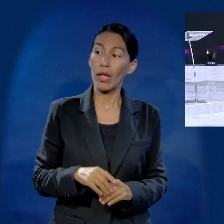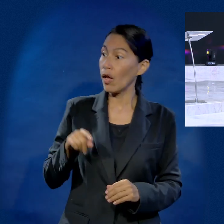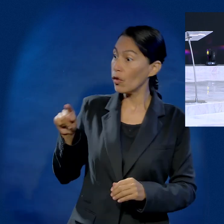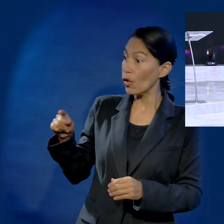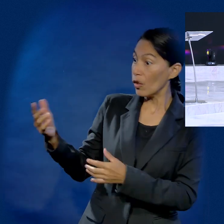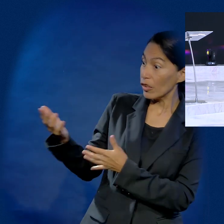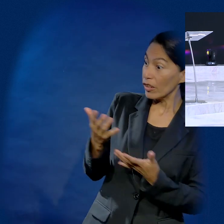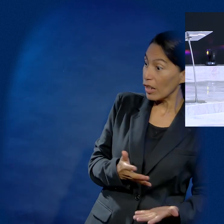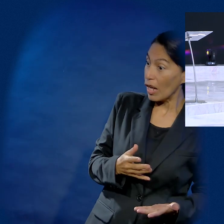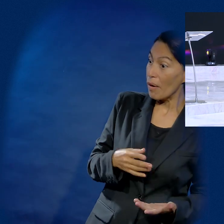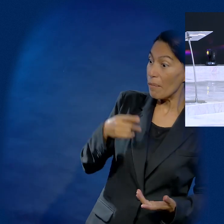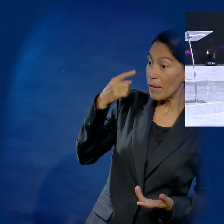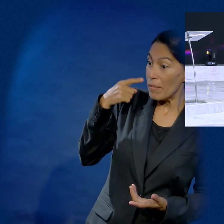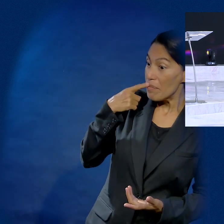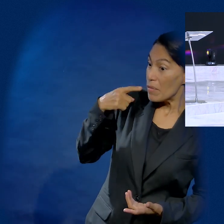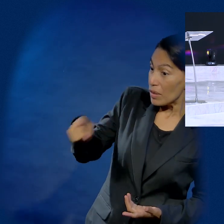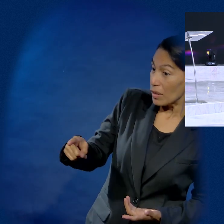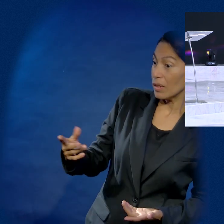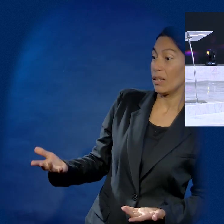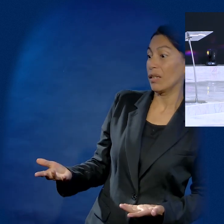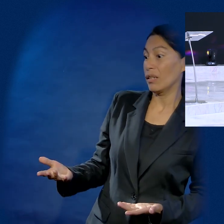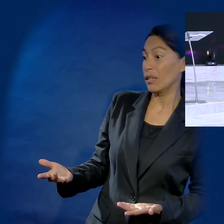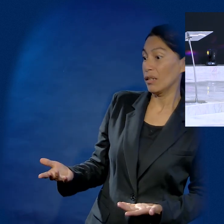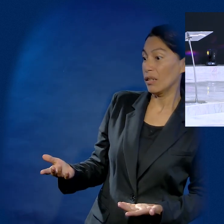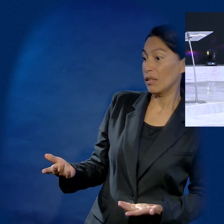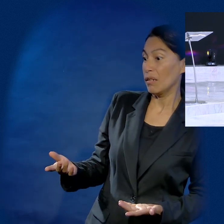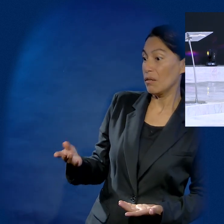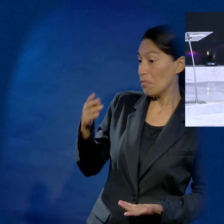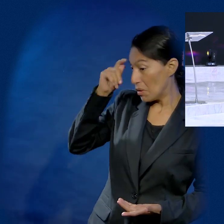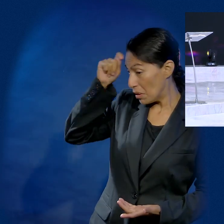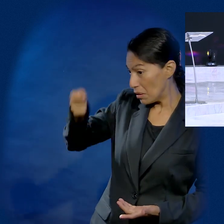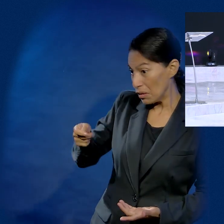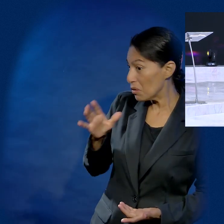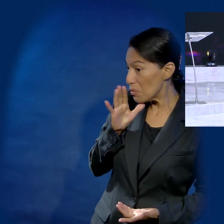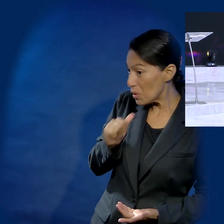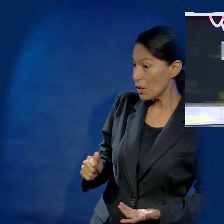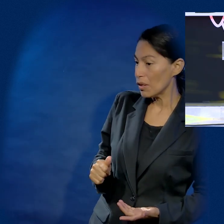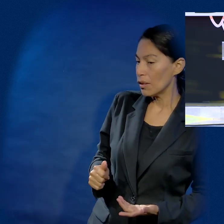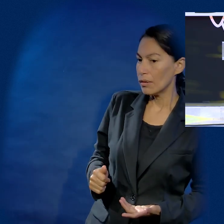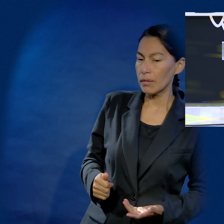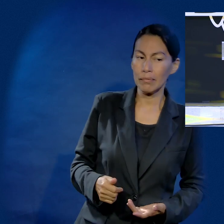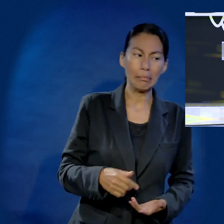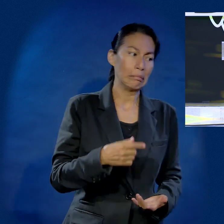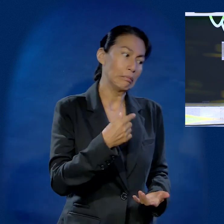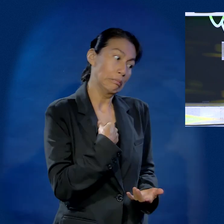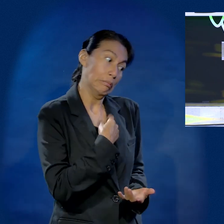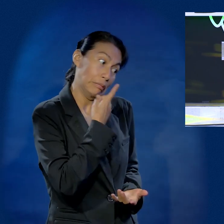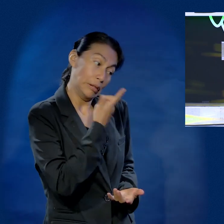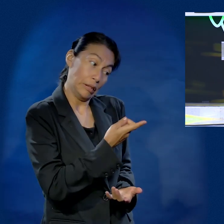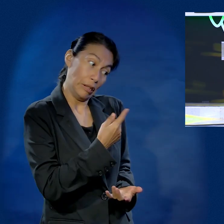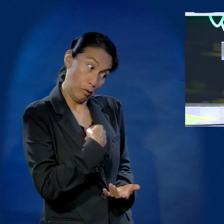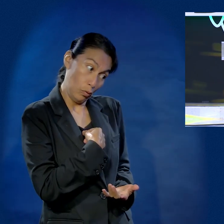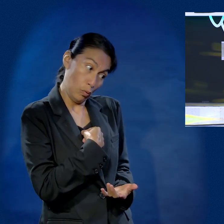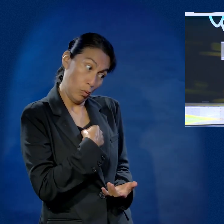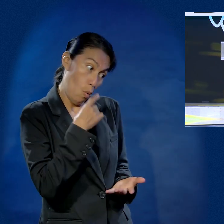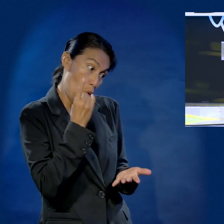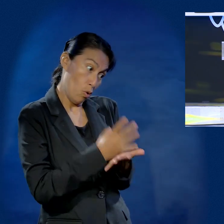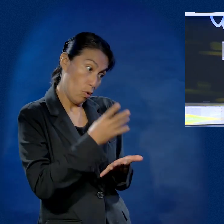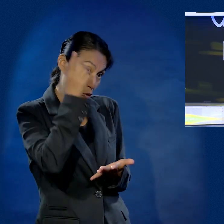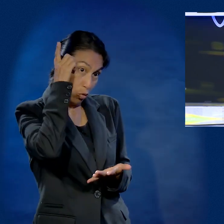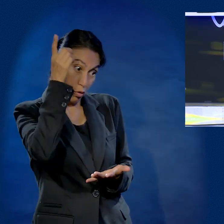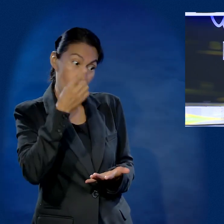haciendo? Te traje de lejos para que lo maldigas, no para que lo bendigas. Pues ya te dije, yo no puedo decir lo que Dios no quiere que